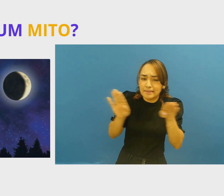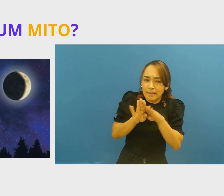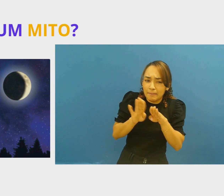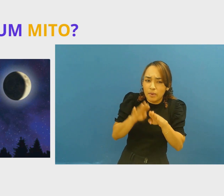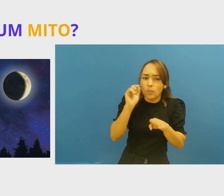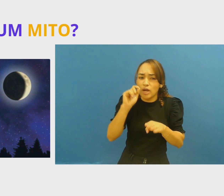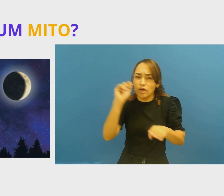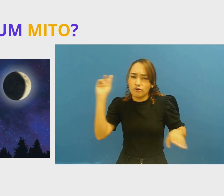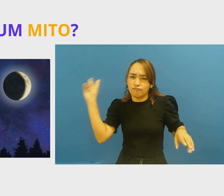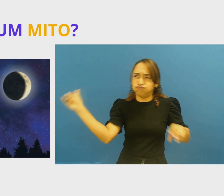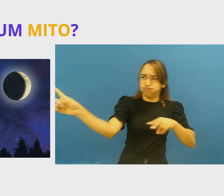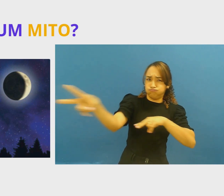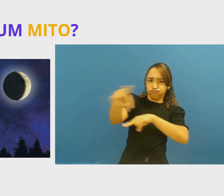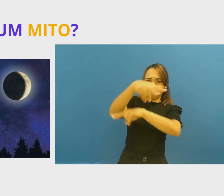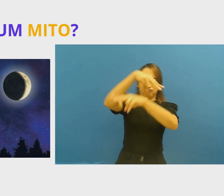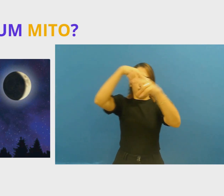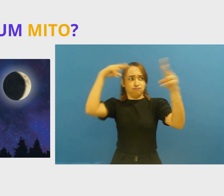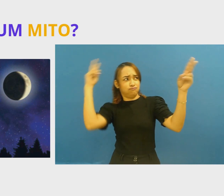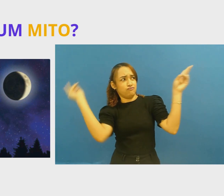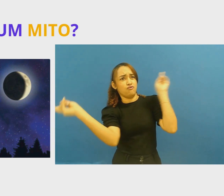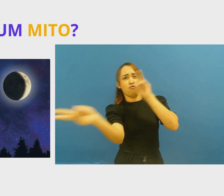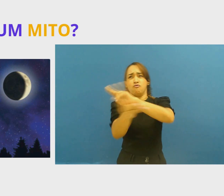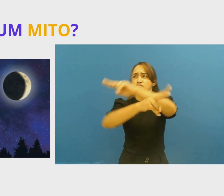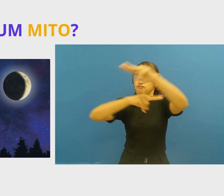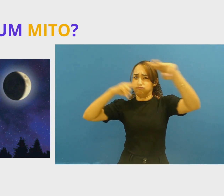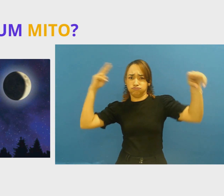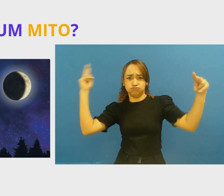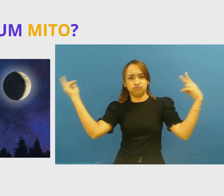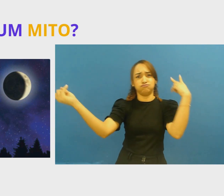e há também tempestades.